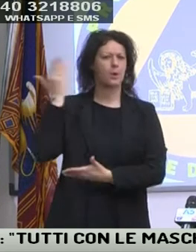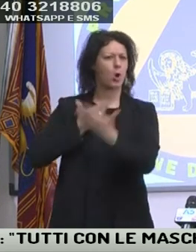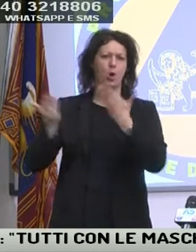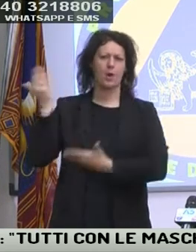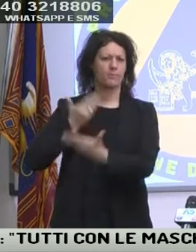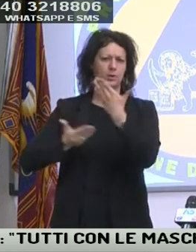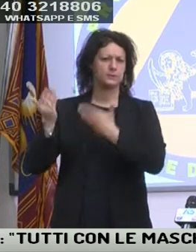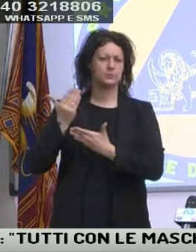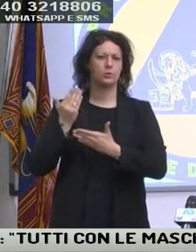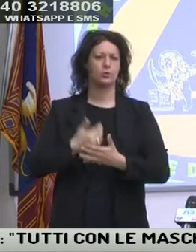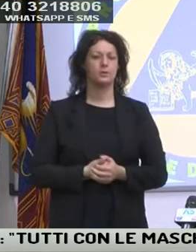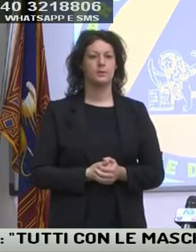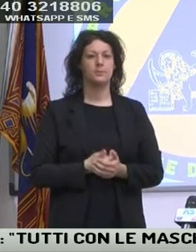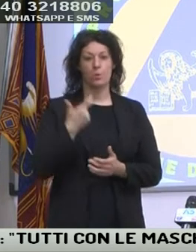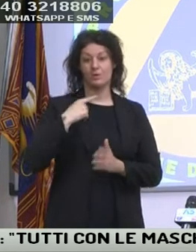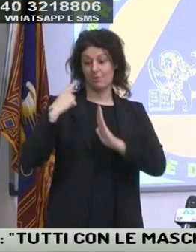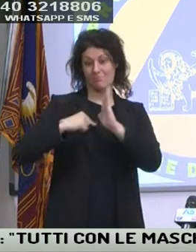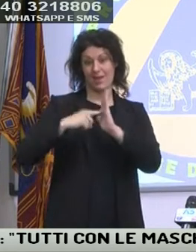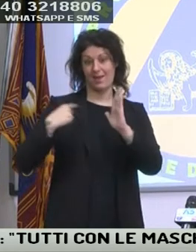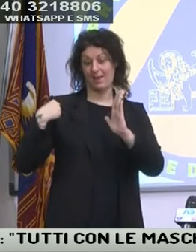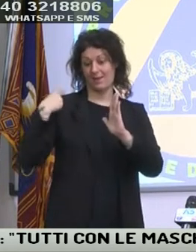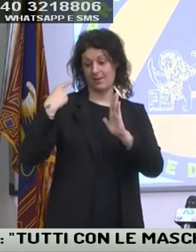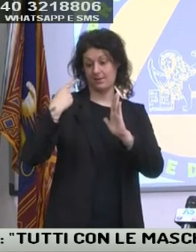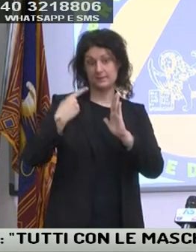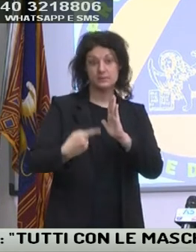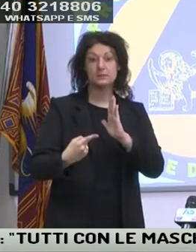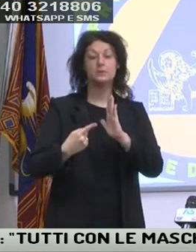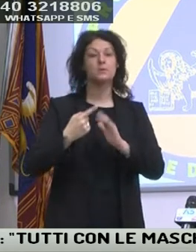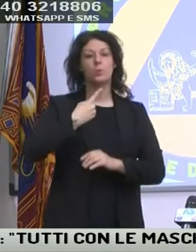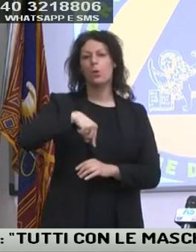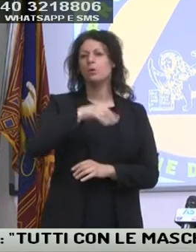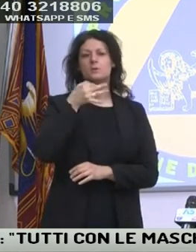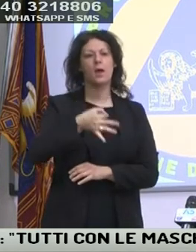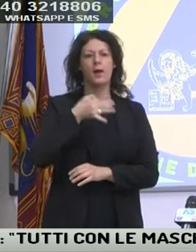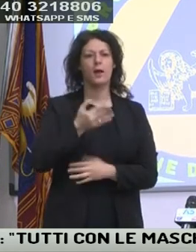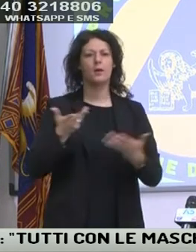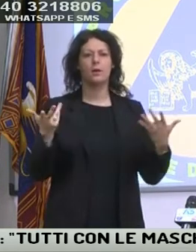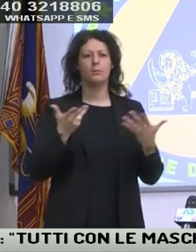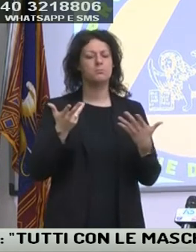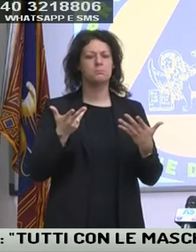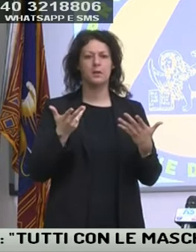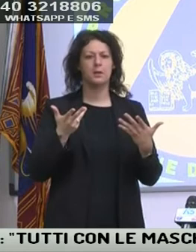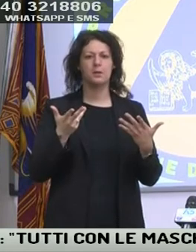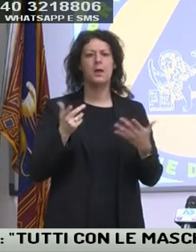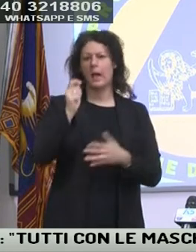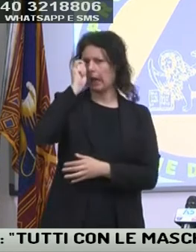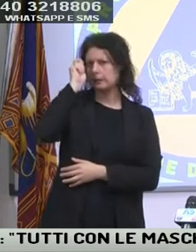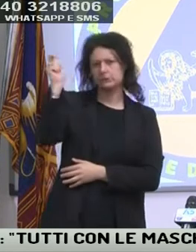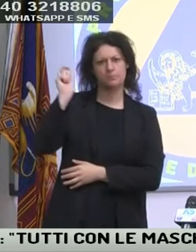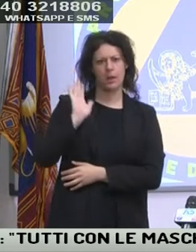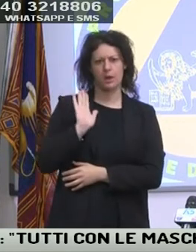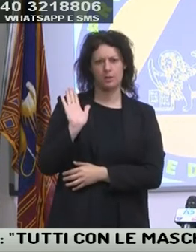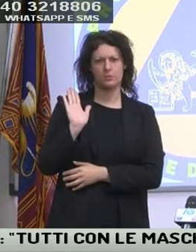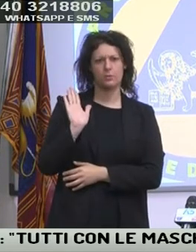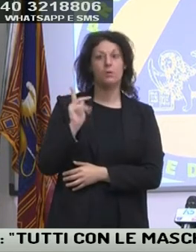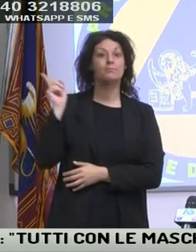questo percorso in questi mesi di rispetto anche se spesso è stato difficile magari